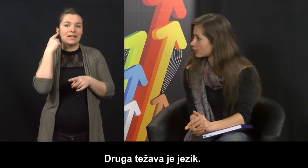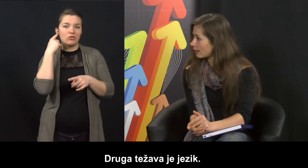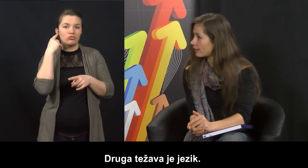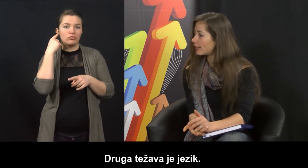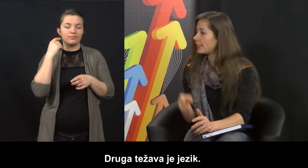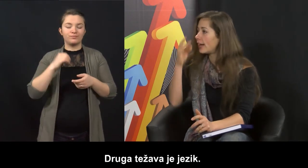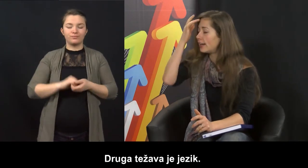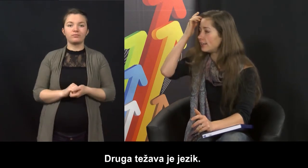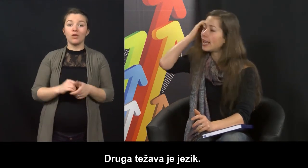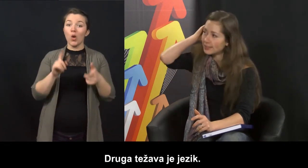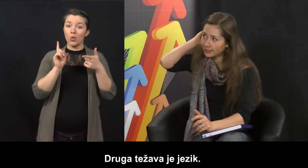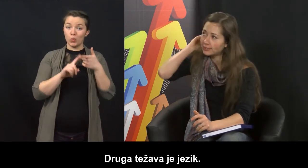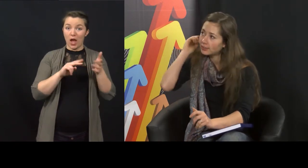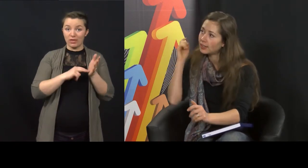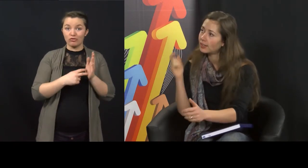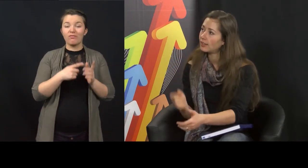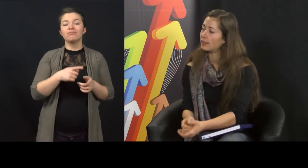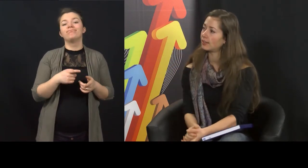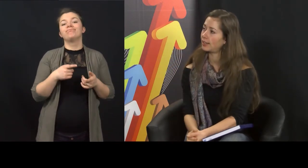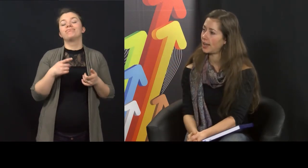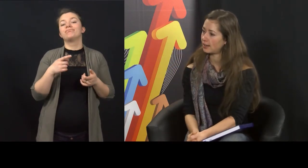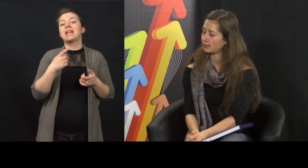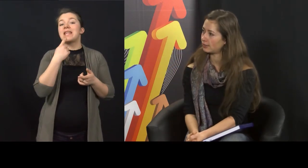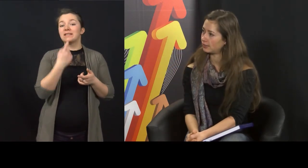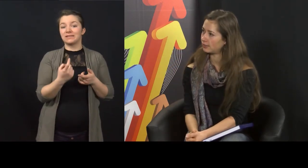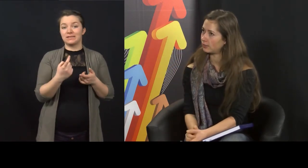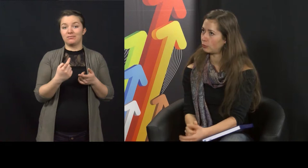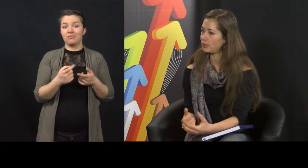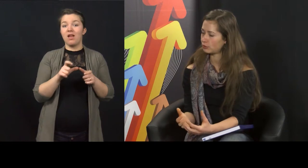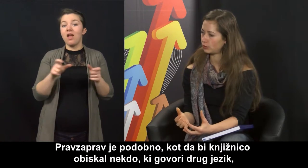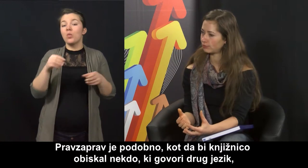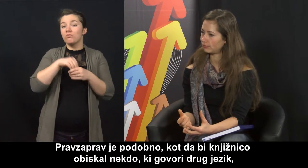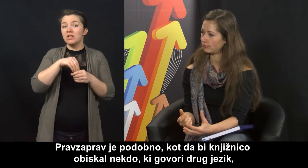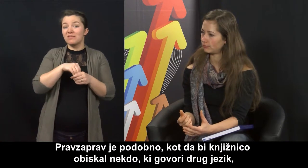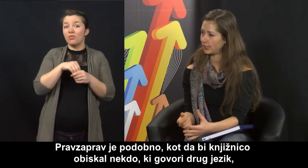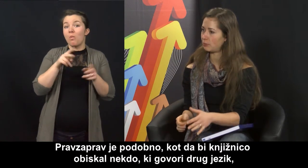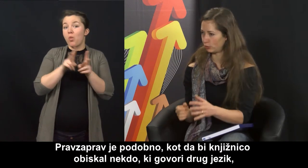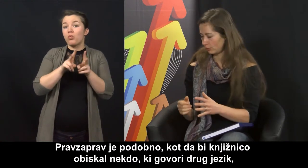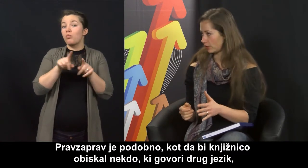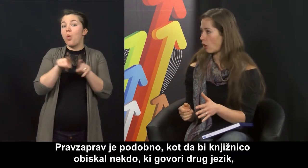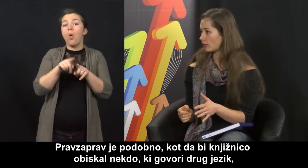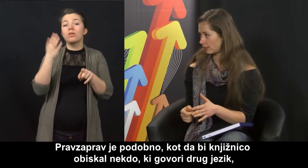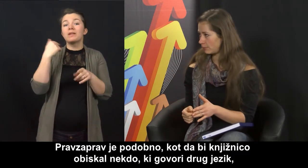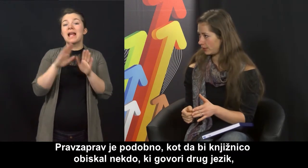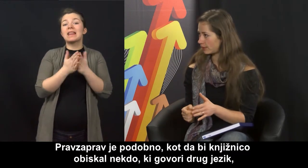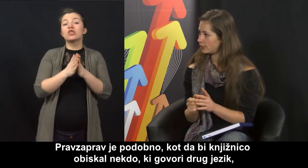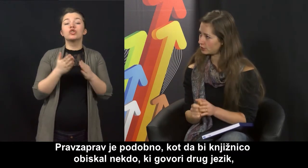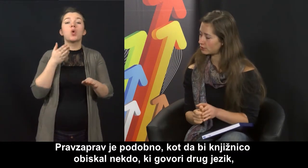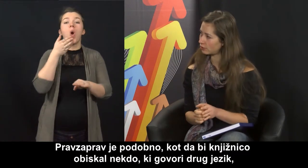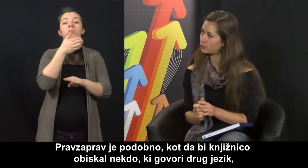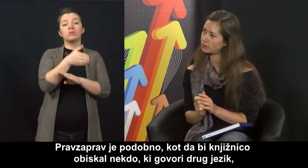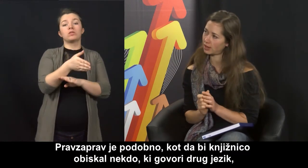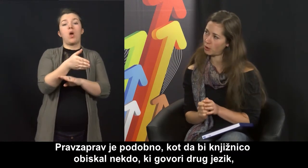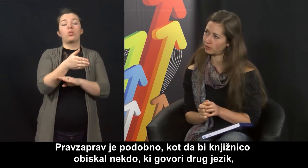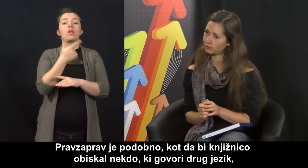Druga težava je jezik, ker v bistvu je podobno, kot da bi